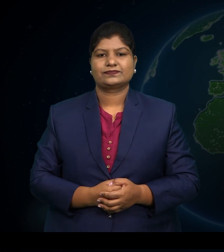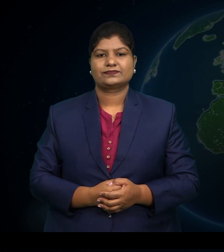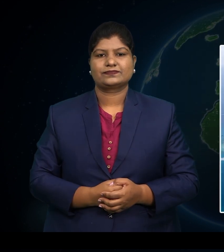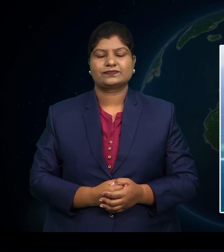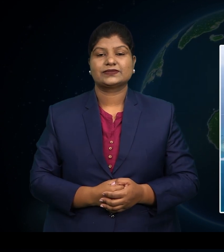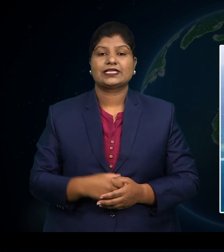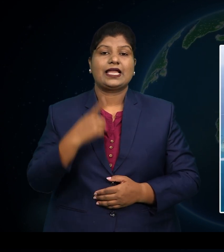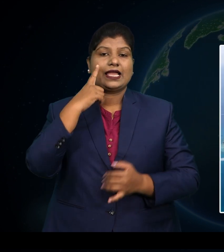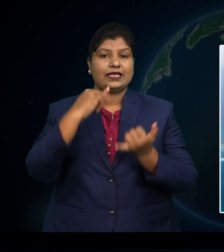ద్వీపం